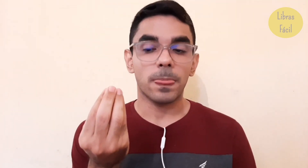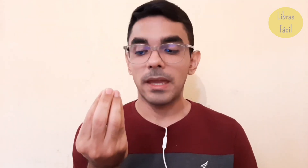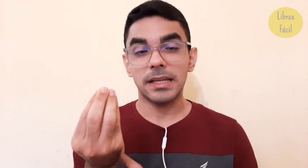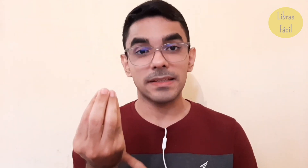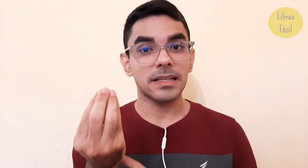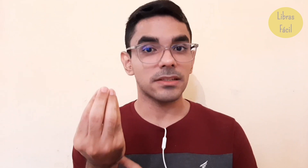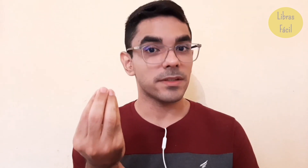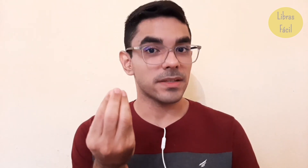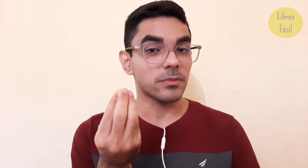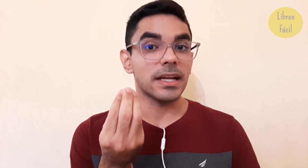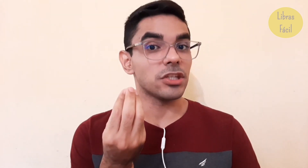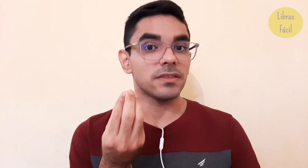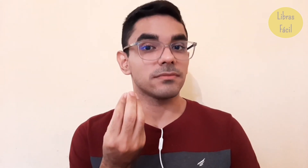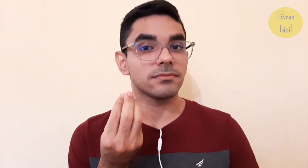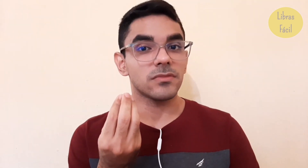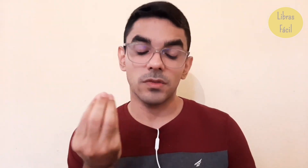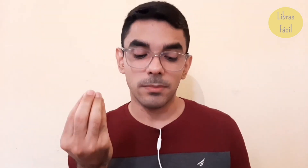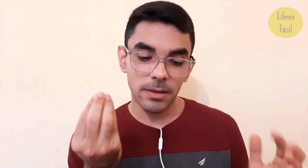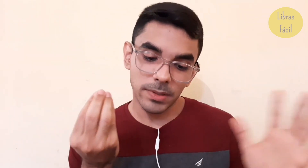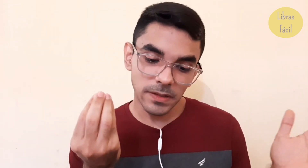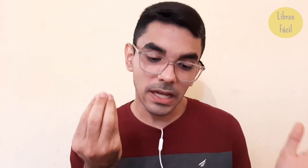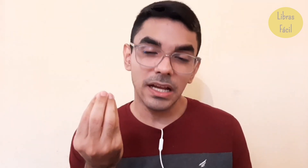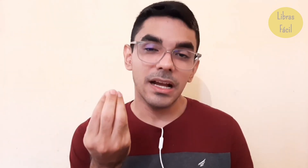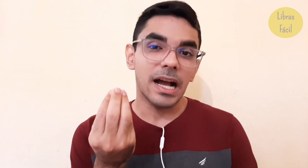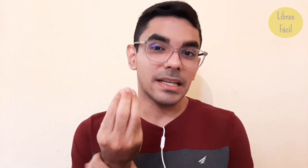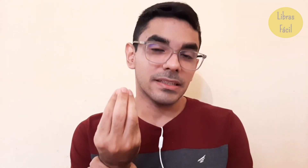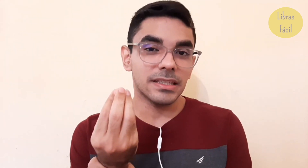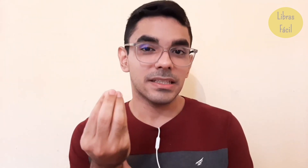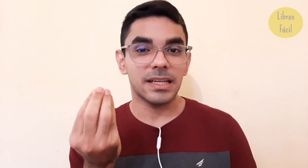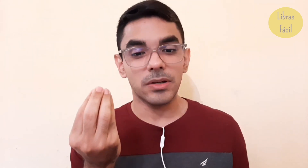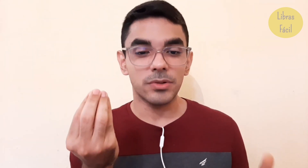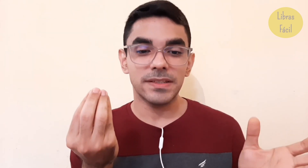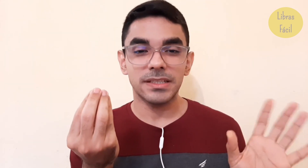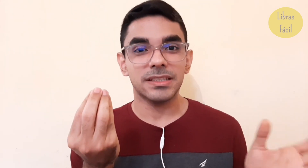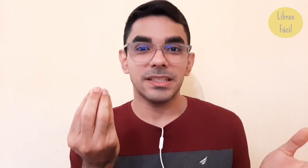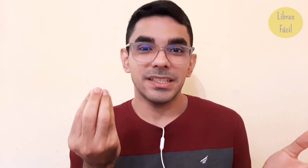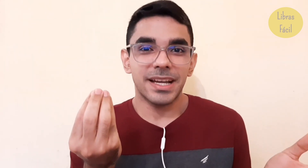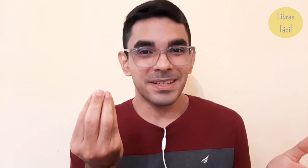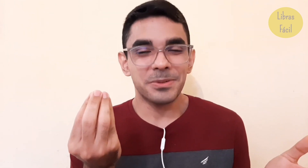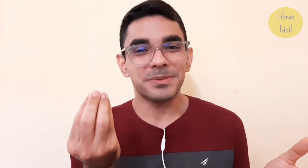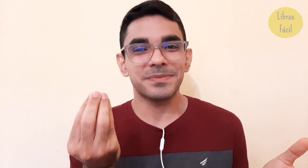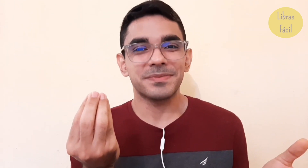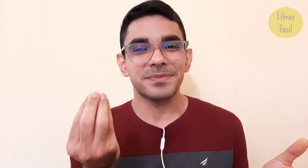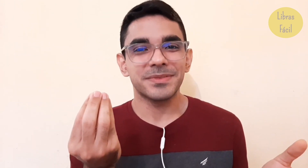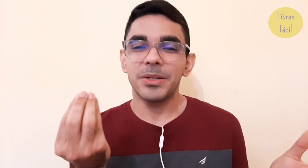ela se trata de uma expressão negativa. Se você parar para pensar, ainda é uma coisa que atrasou,